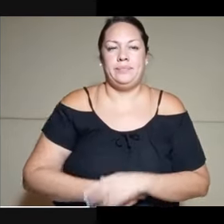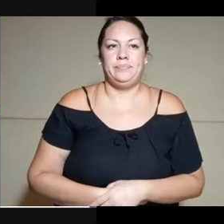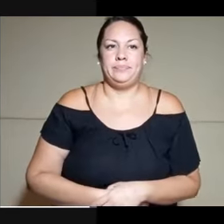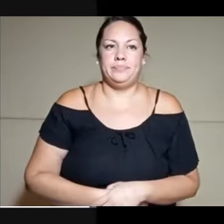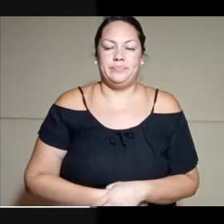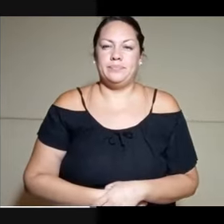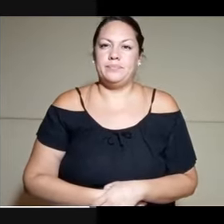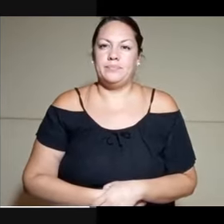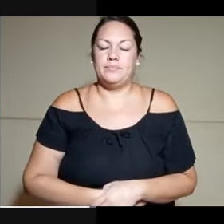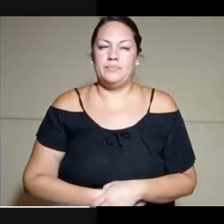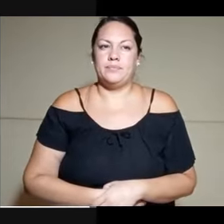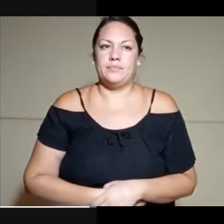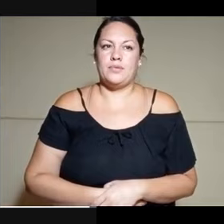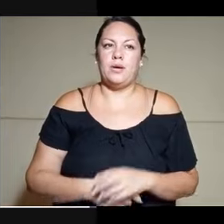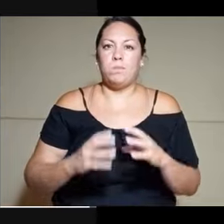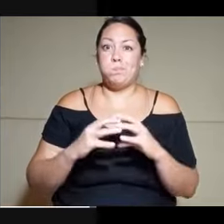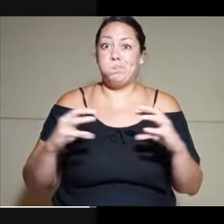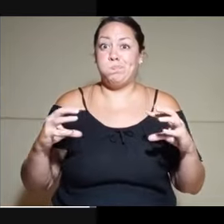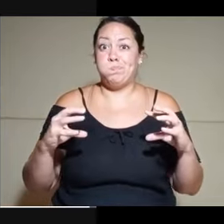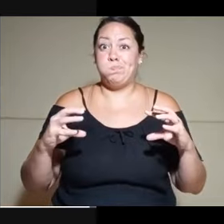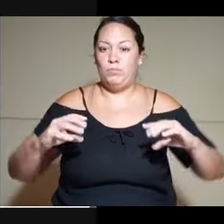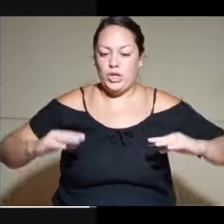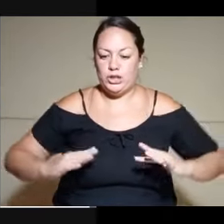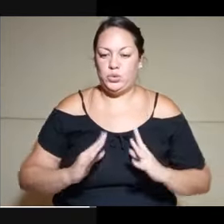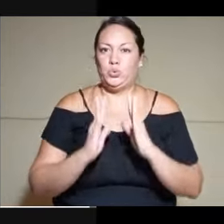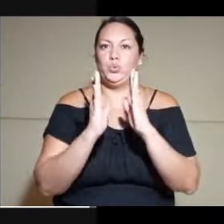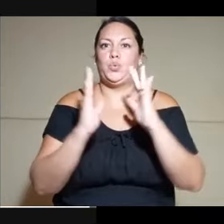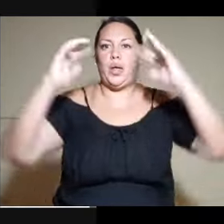acá es que tiene paso de fibras, fibras que suben y fibras que bajan.